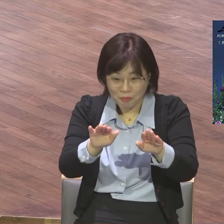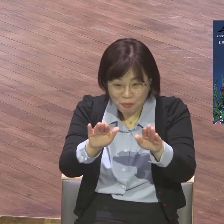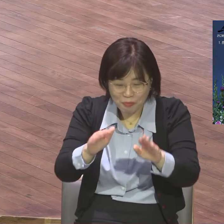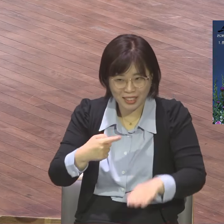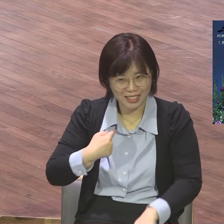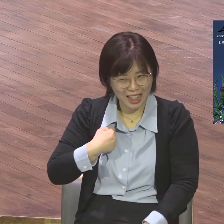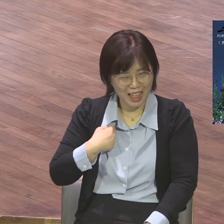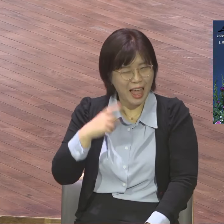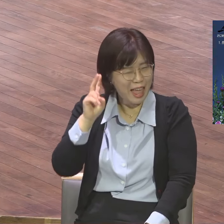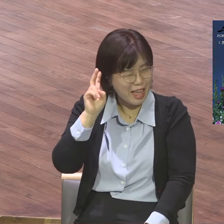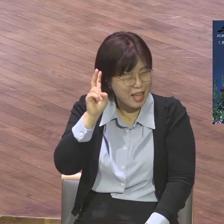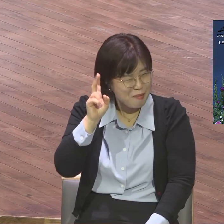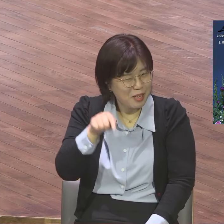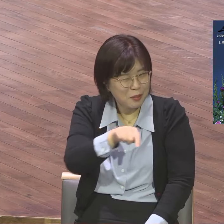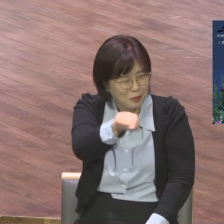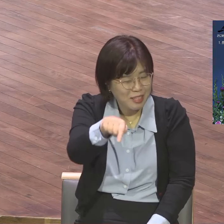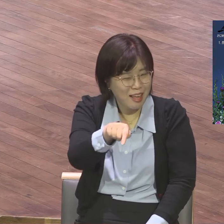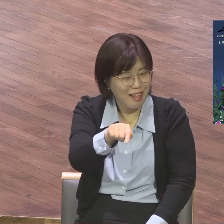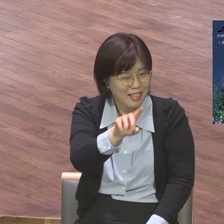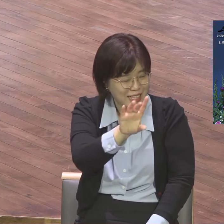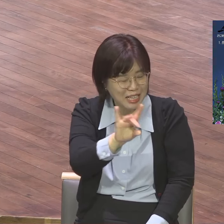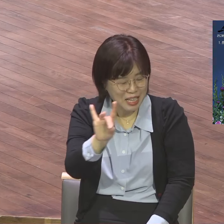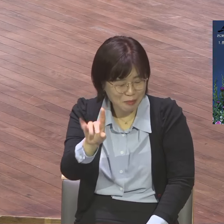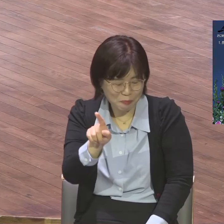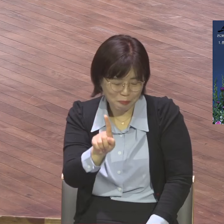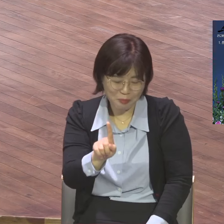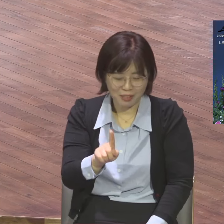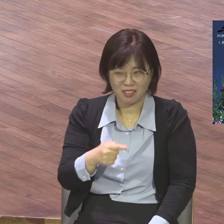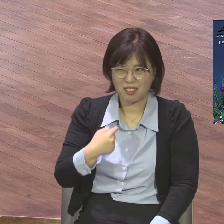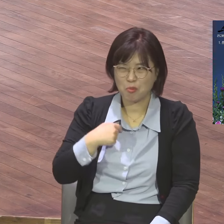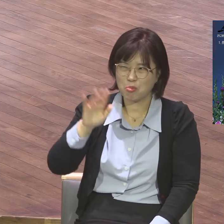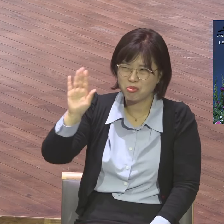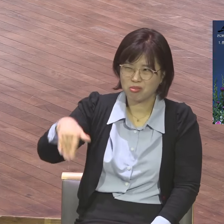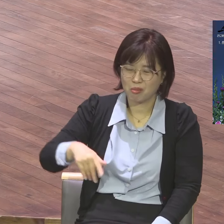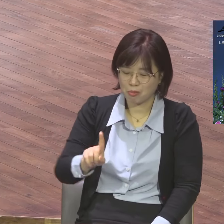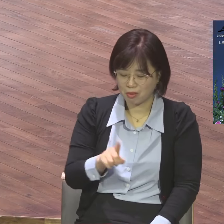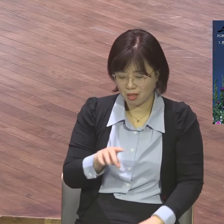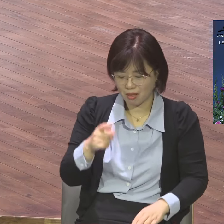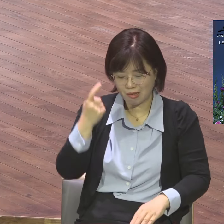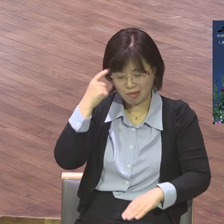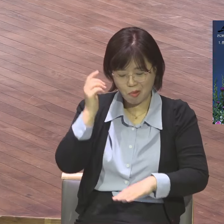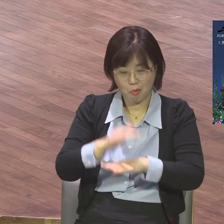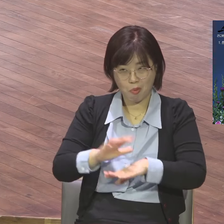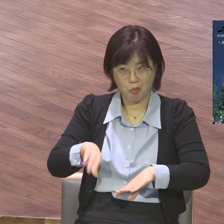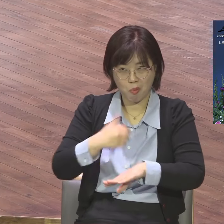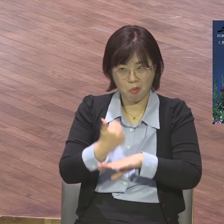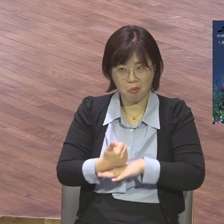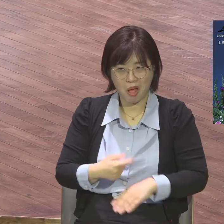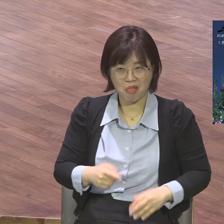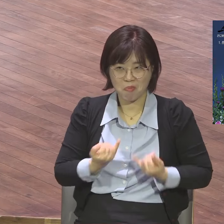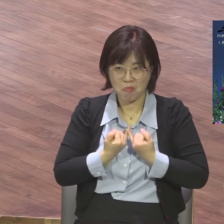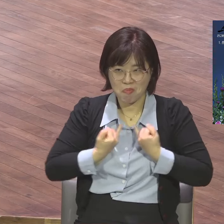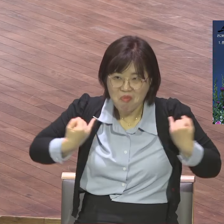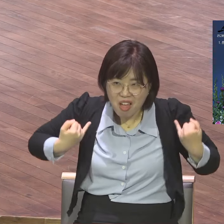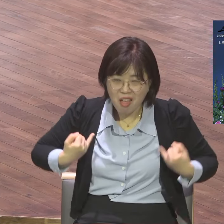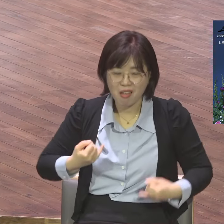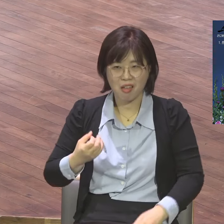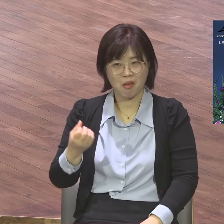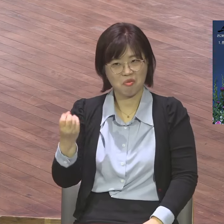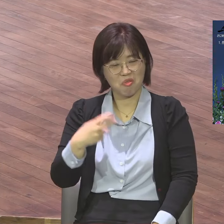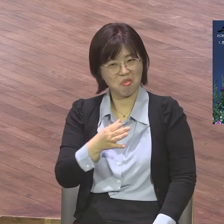다 누려봤으니까 이러면 할 수 있는 거 아니냐. 나도 뭐 솔로몬처럼 한번 누려보고 싶다.